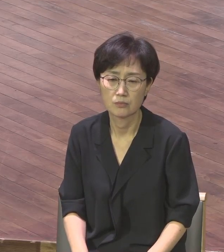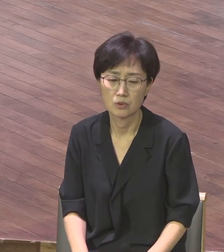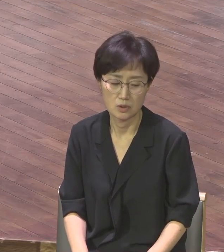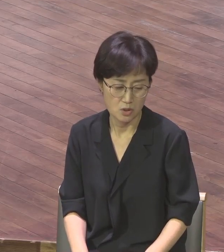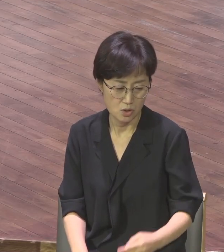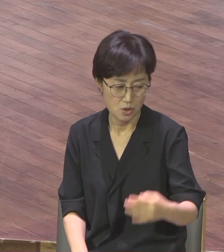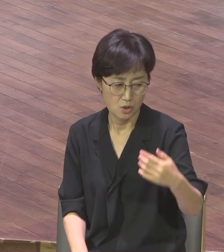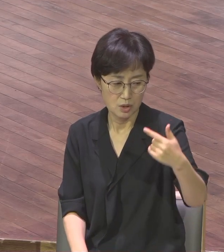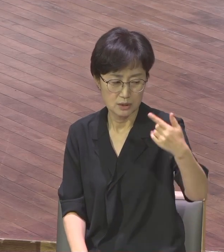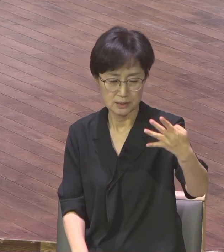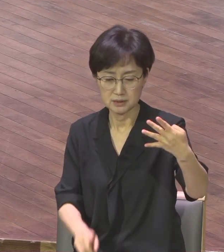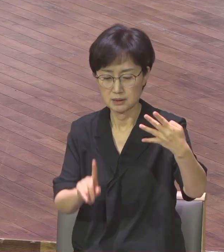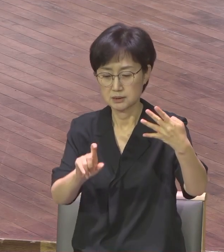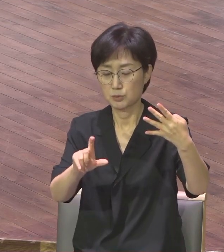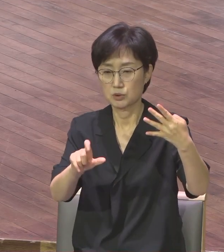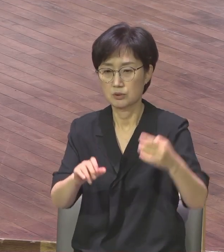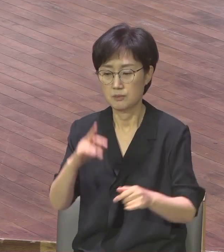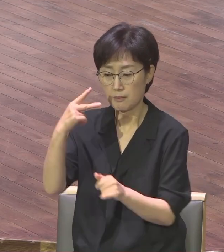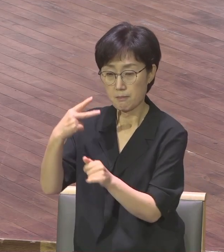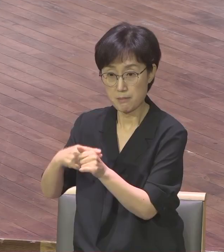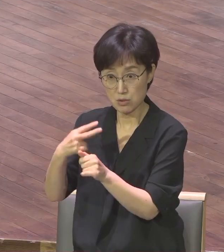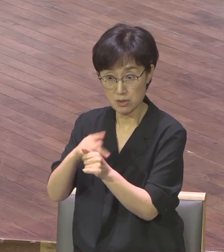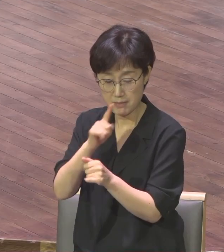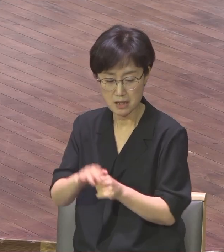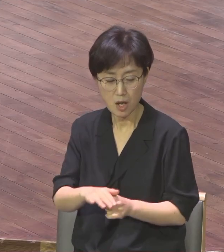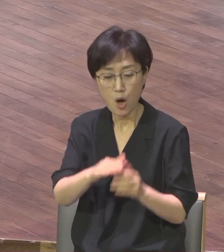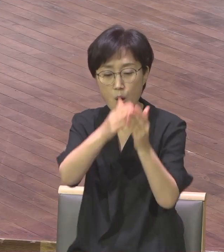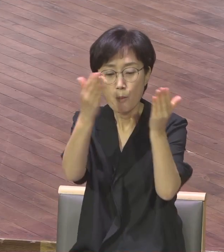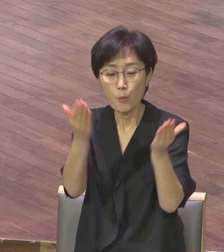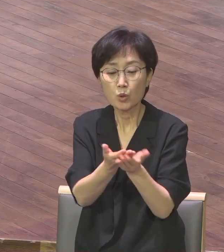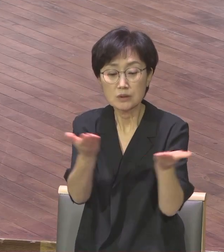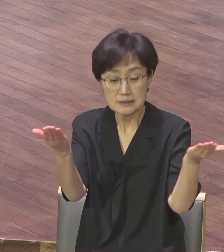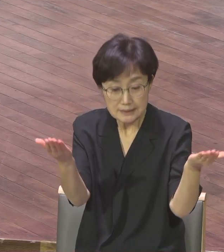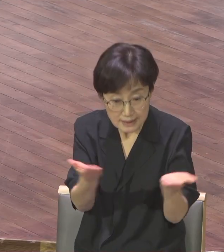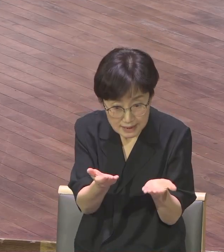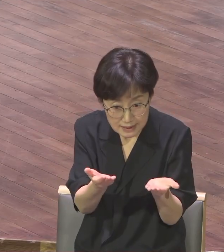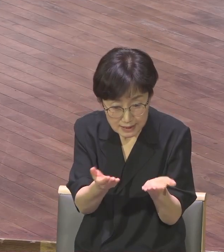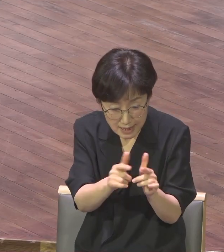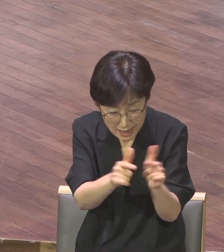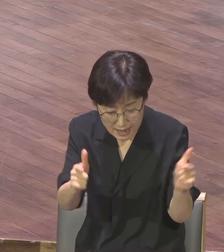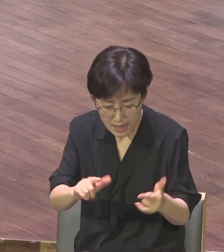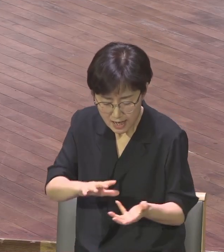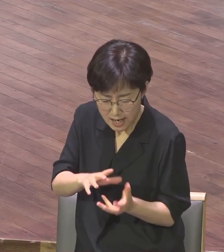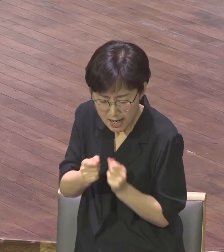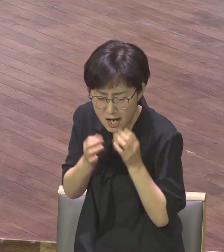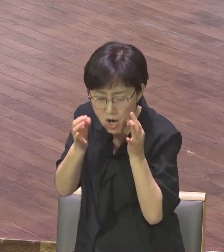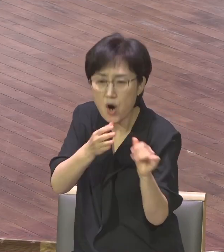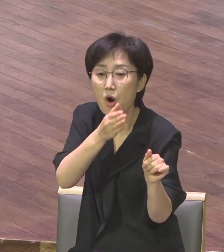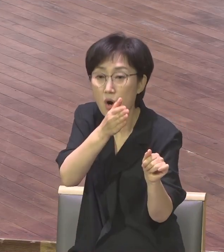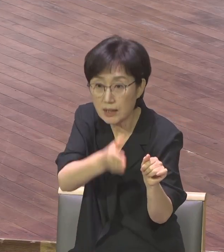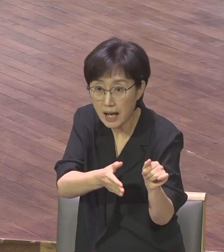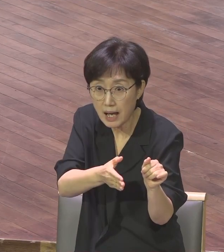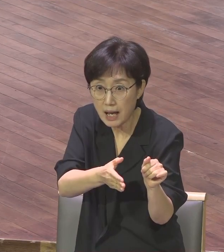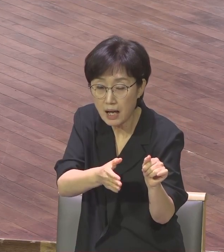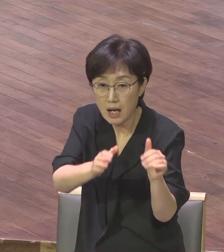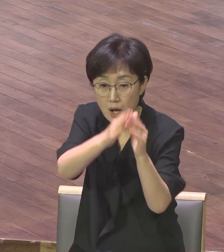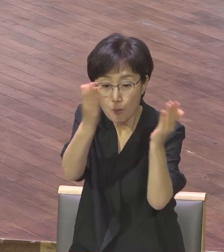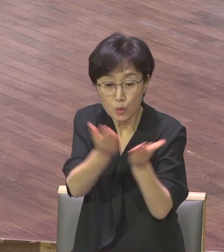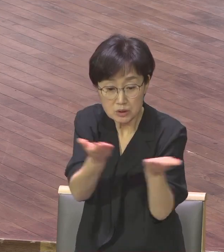본문 15절에 보면 사도 바울이 모든 일에 모여 전심전력하라고 언급하고 있어요. 모든